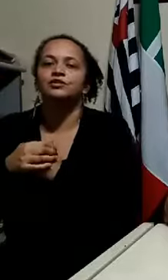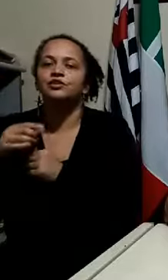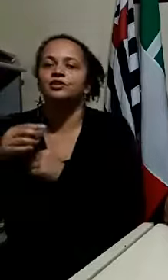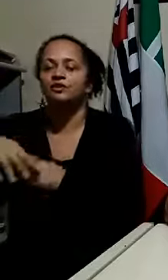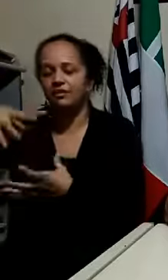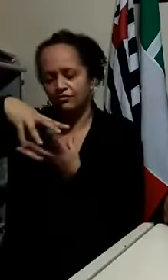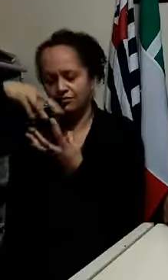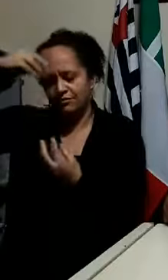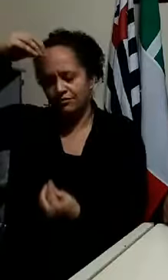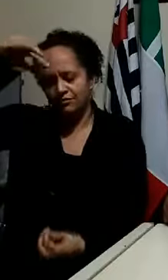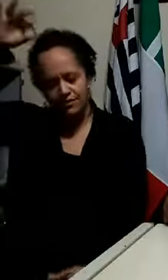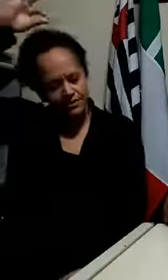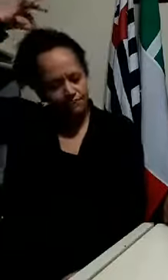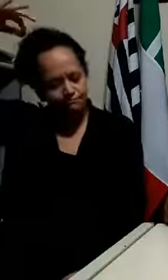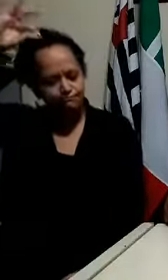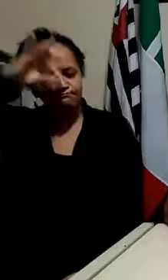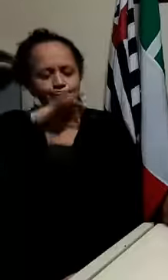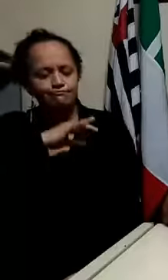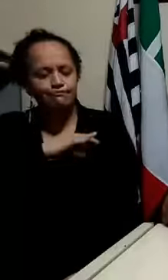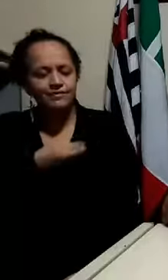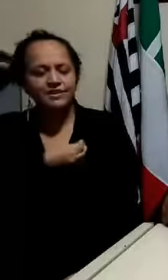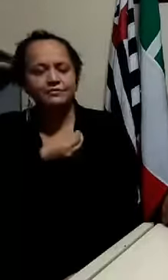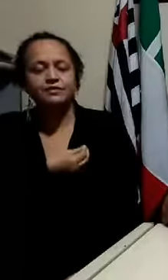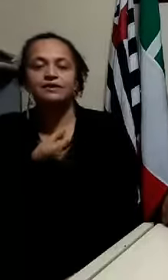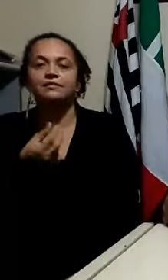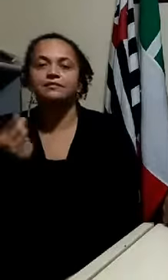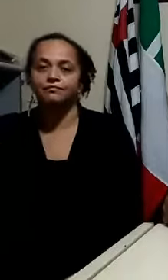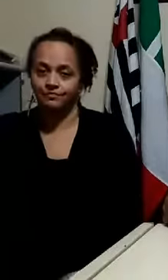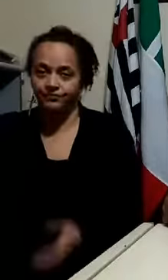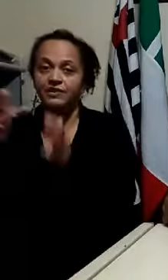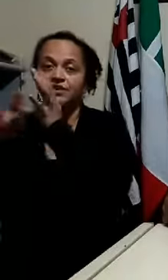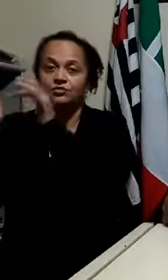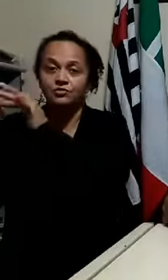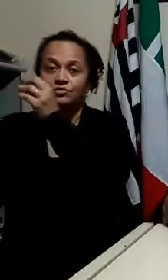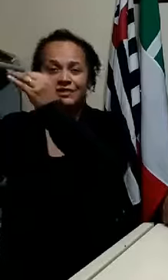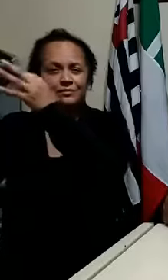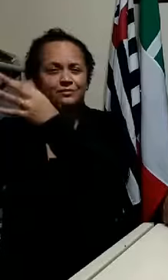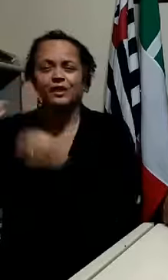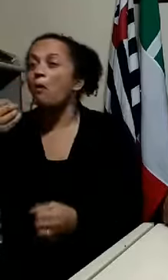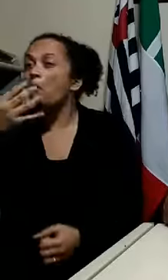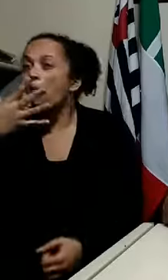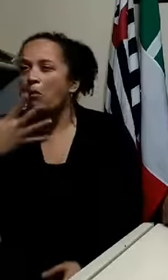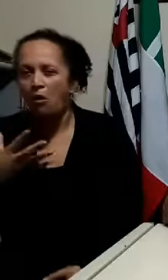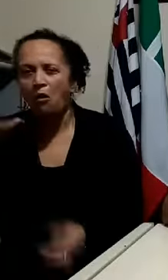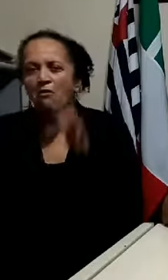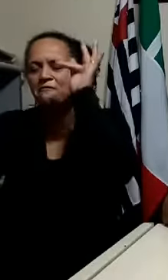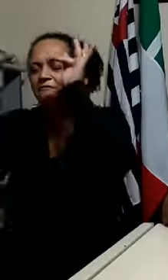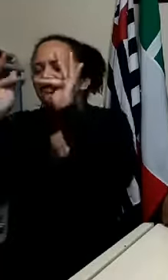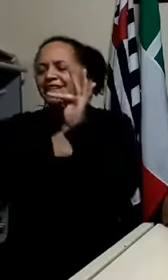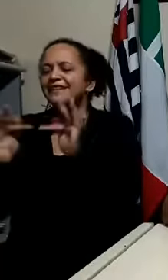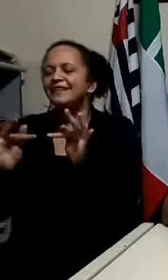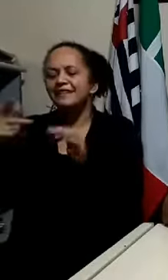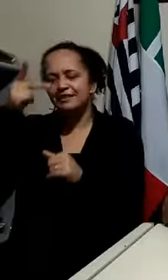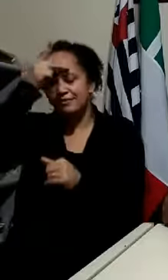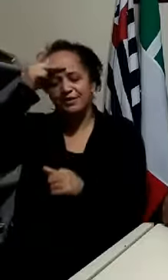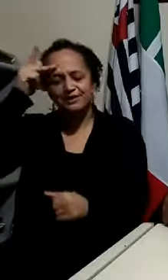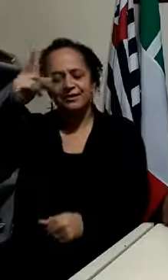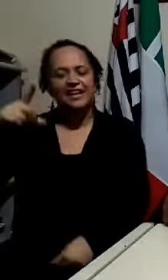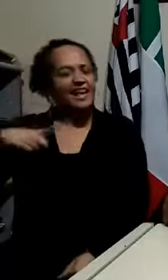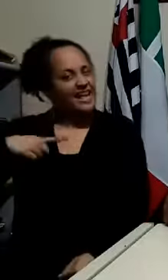diz assim, bem-aventurado, feliz os humildes de coração, porque eles